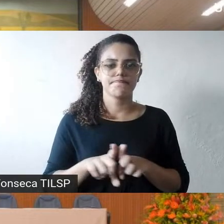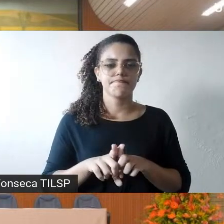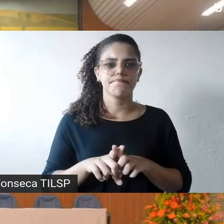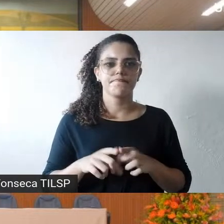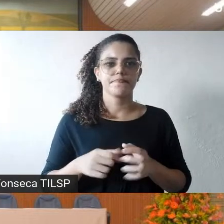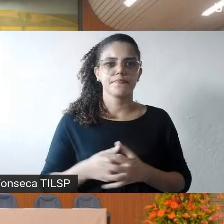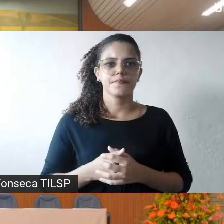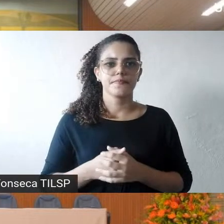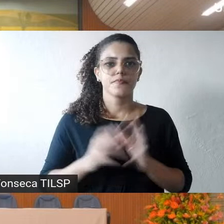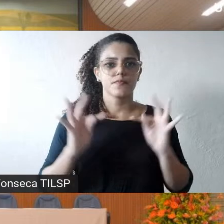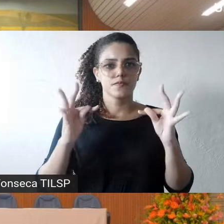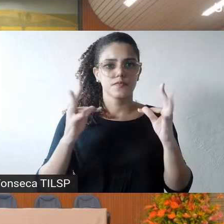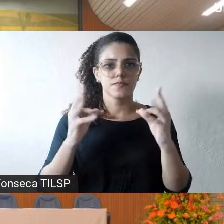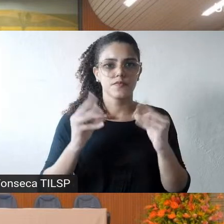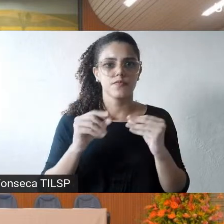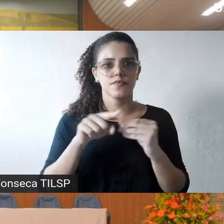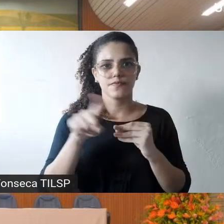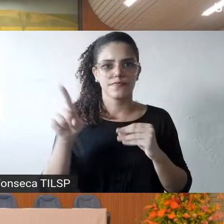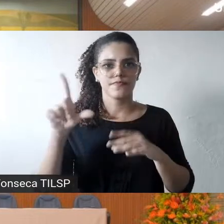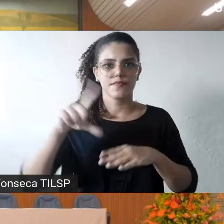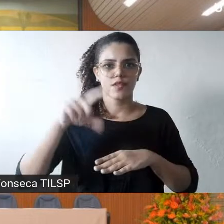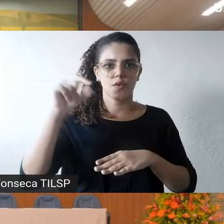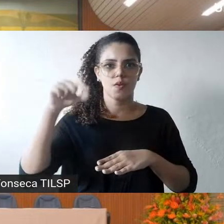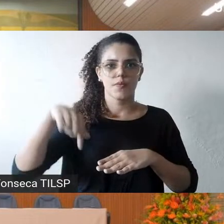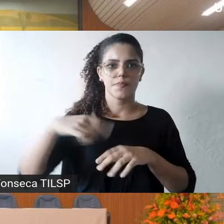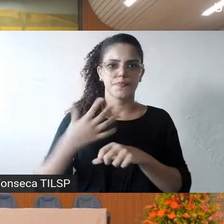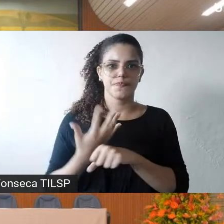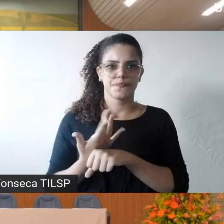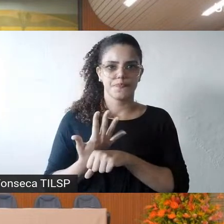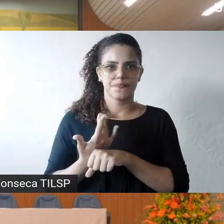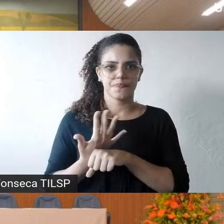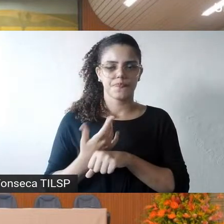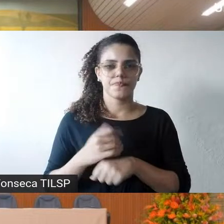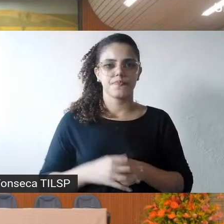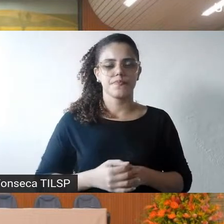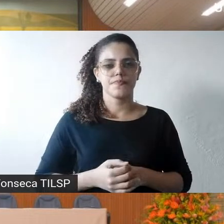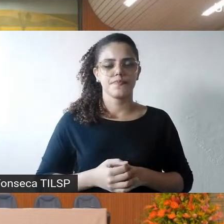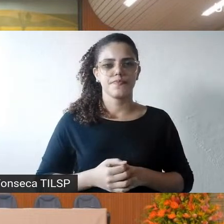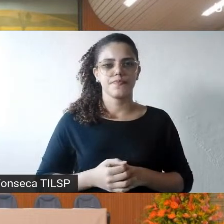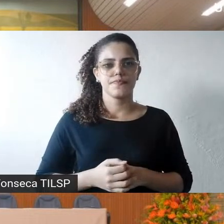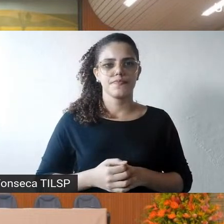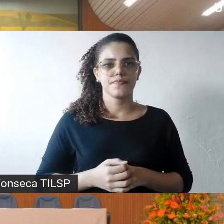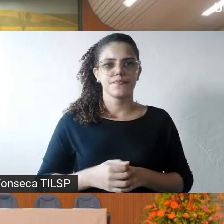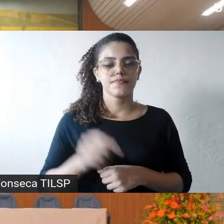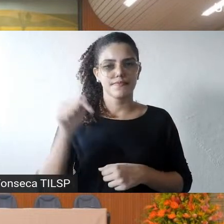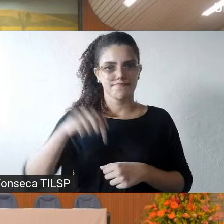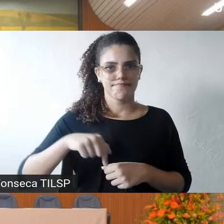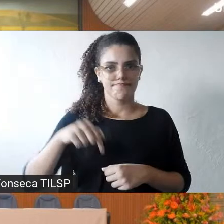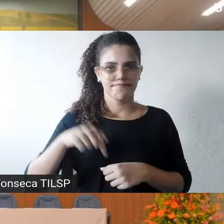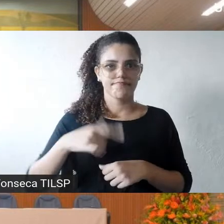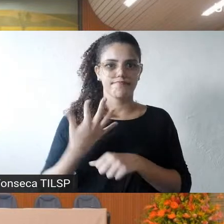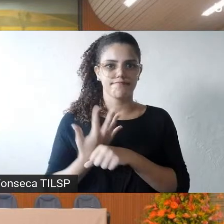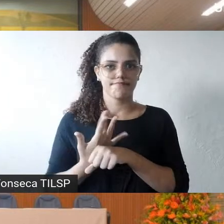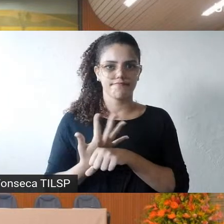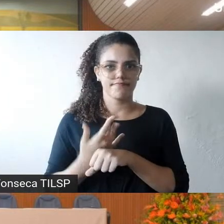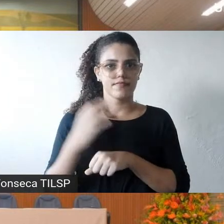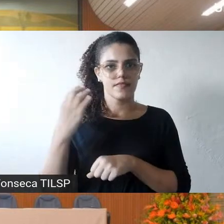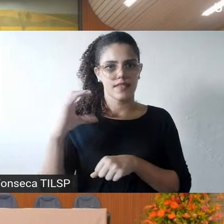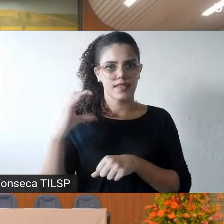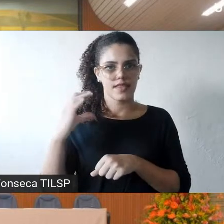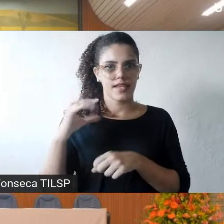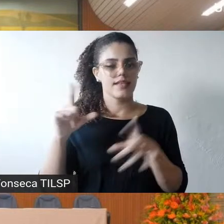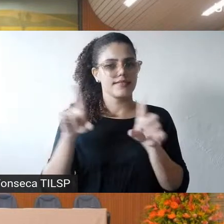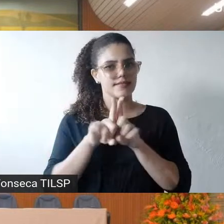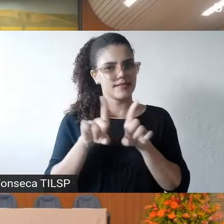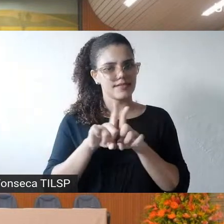a todos e todas que escolheram a nossa Universidade Federal Rural de Pernambuco. E sintam que aqui na Rural, além de ciência, a gente tem emoção,